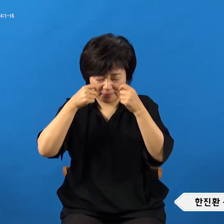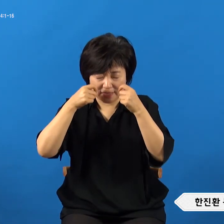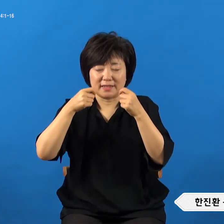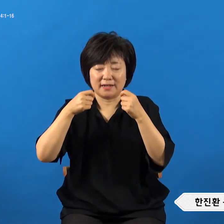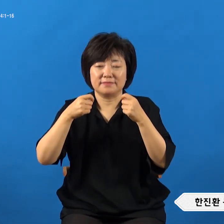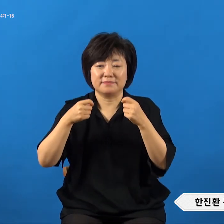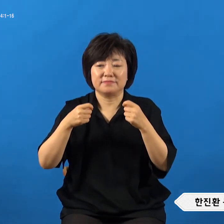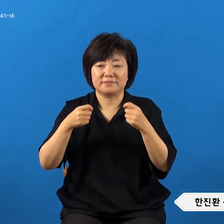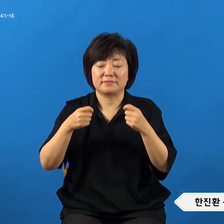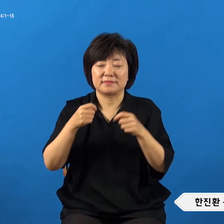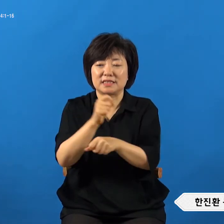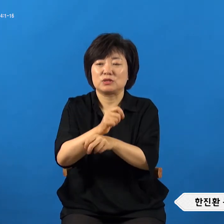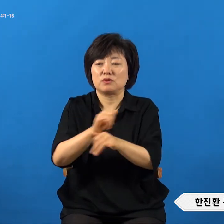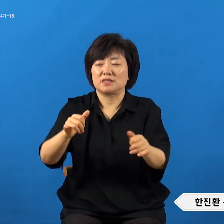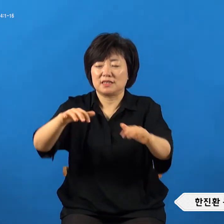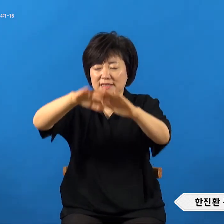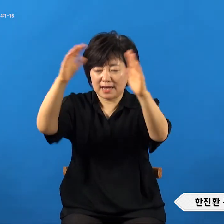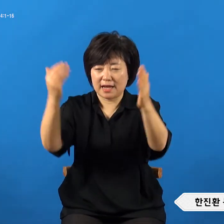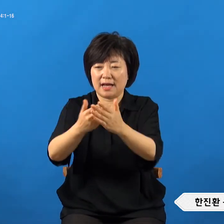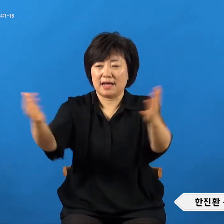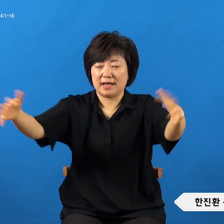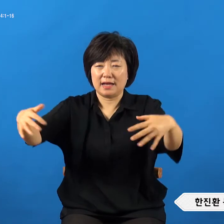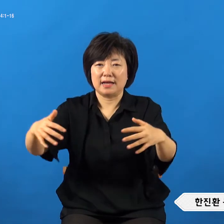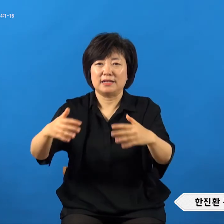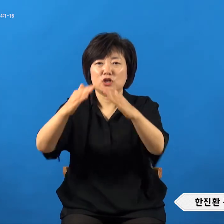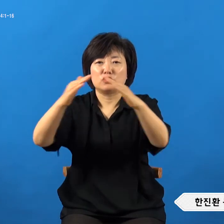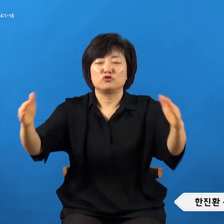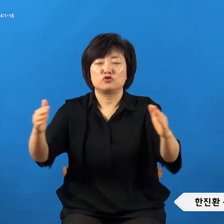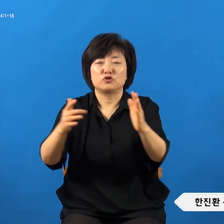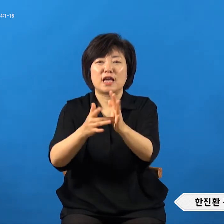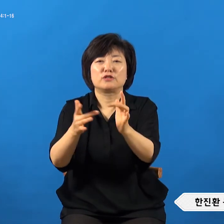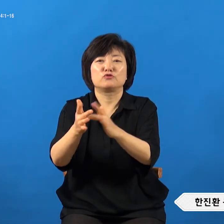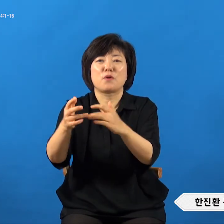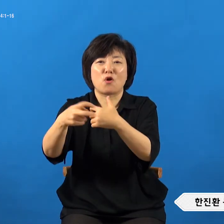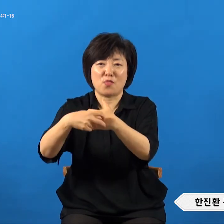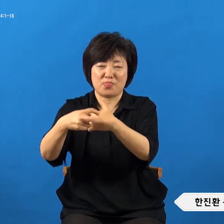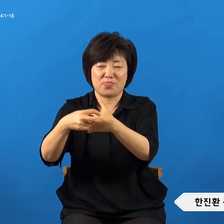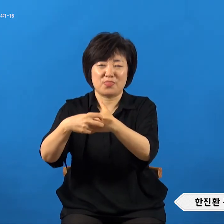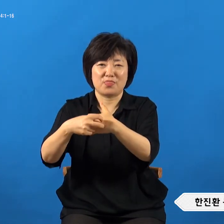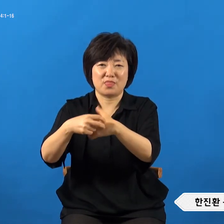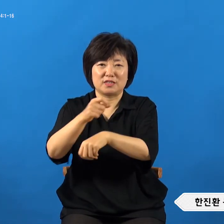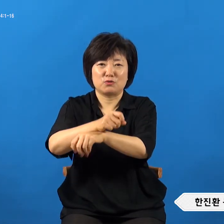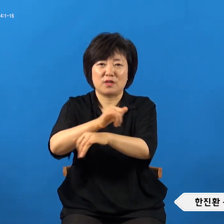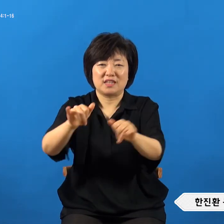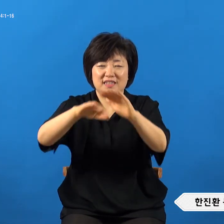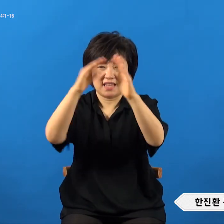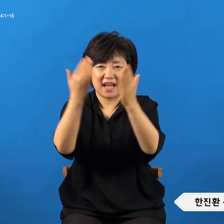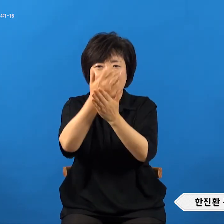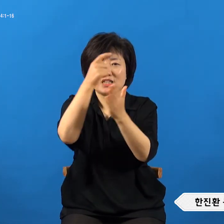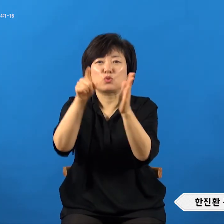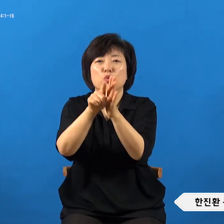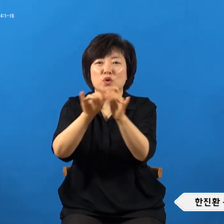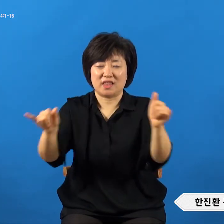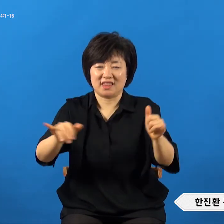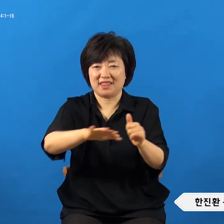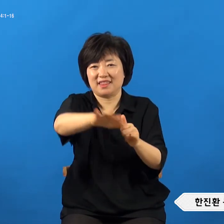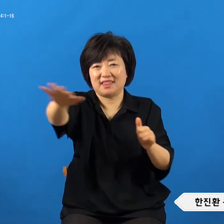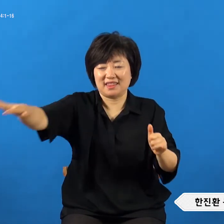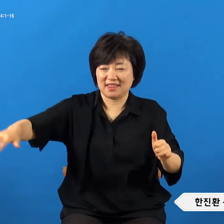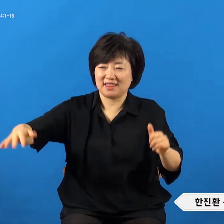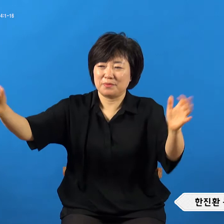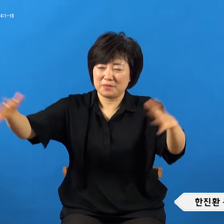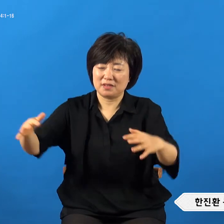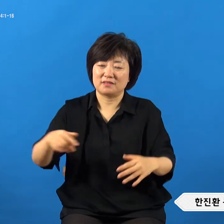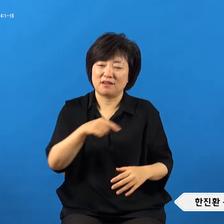점심시간에 직원들을 다 소집을 했습니다. 전주 예수병원은 기독교 병원이지요. 다 직원들이 크리스찬들입니다.